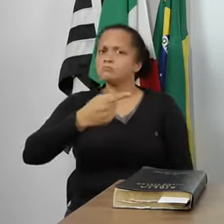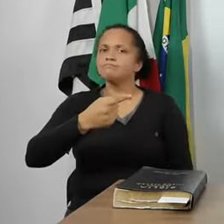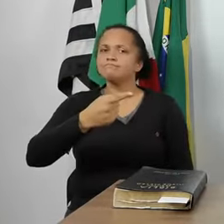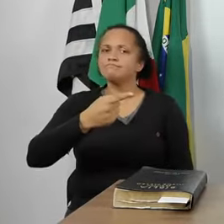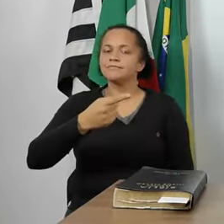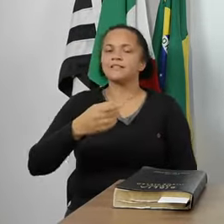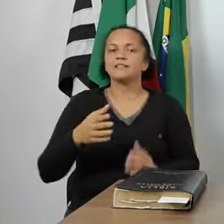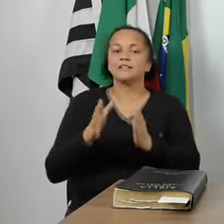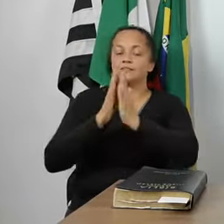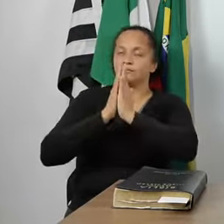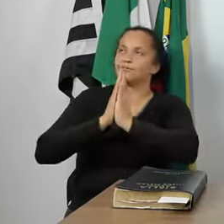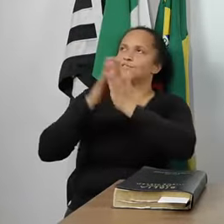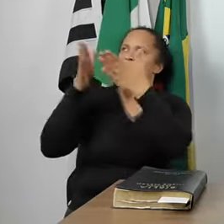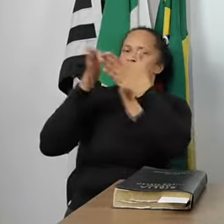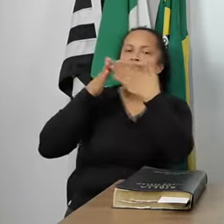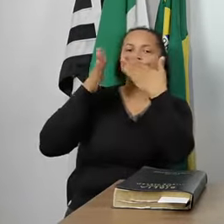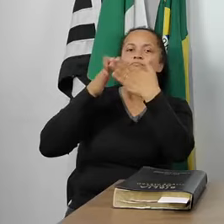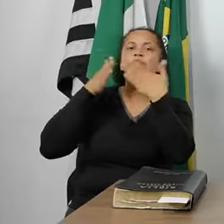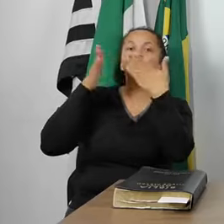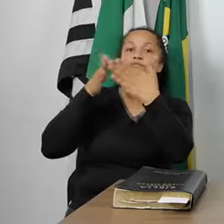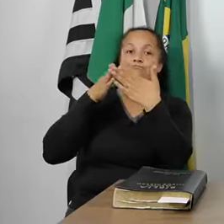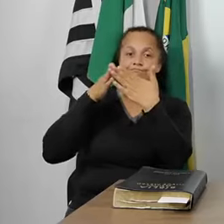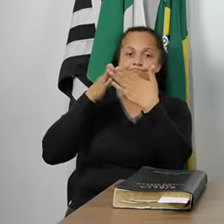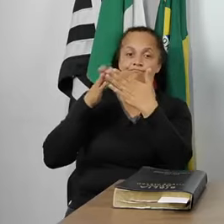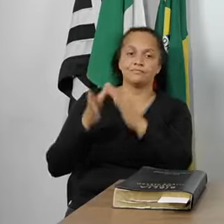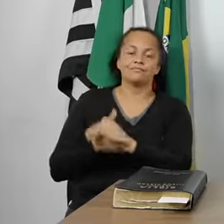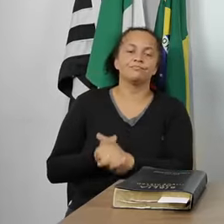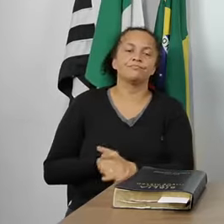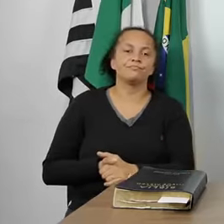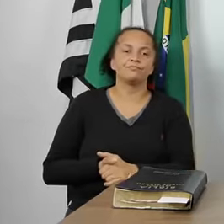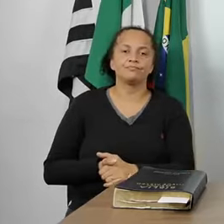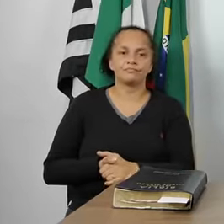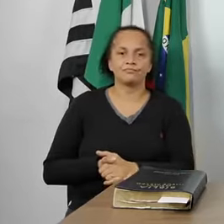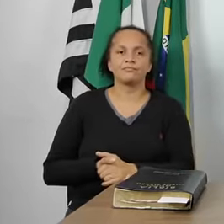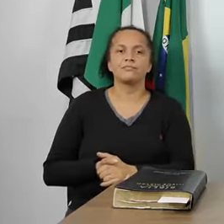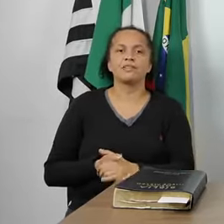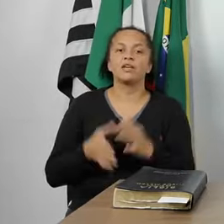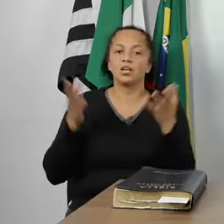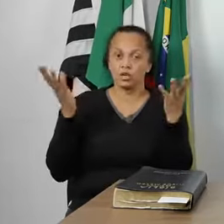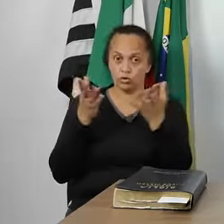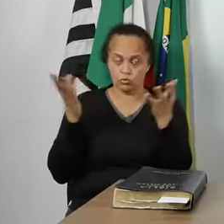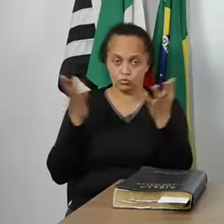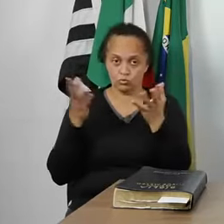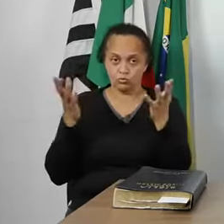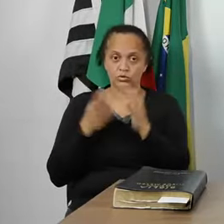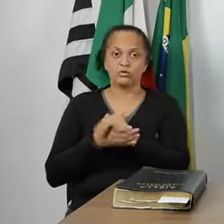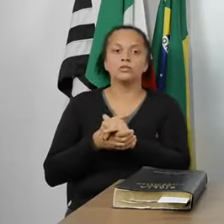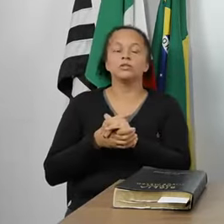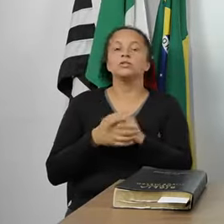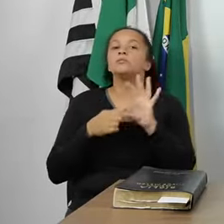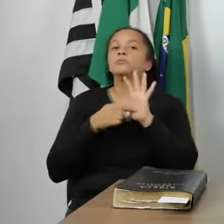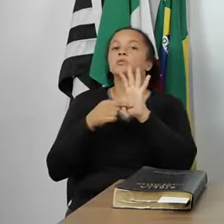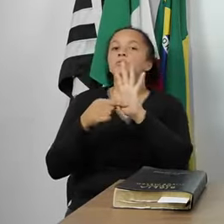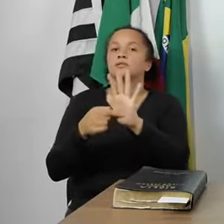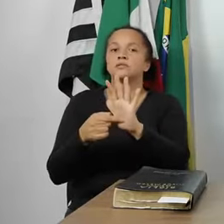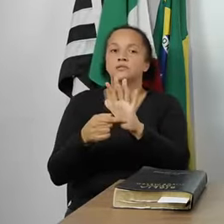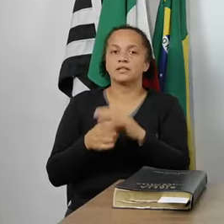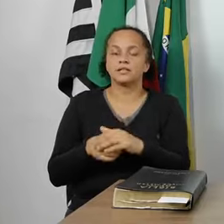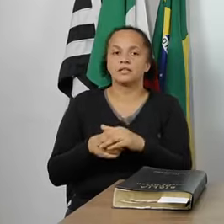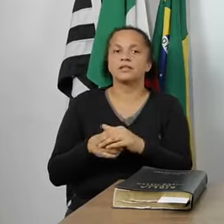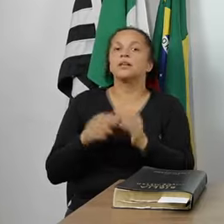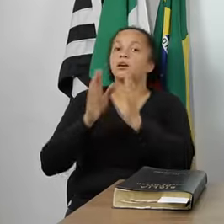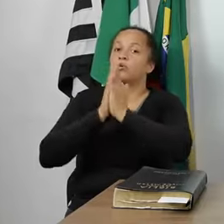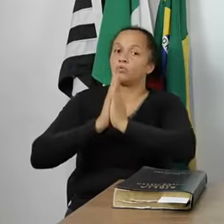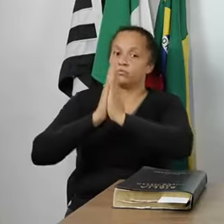de intercessão. E aí eu quero meditar com você um pouco nesse tipo de oração, que é a